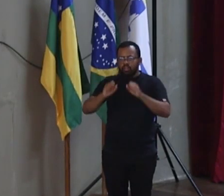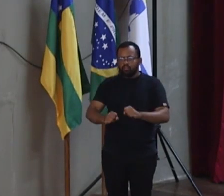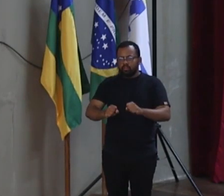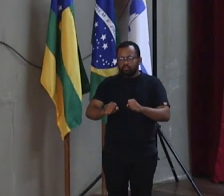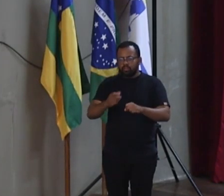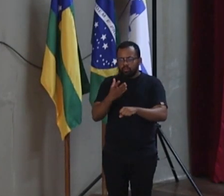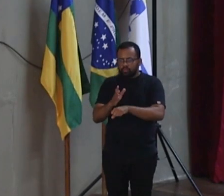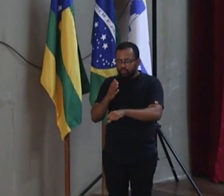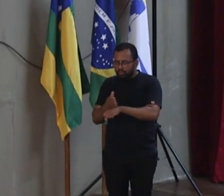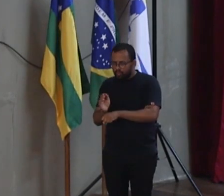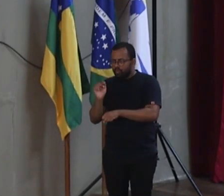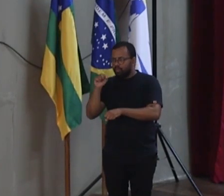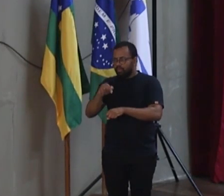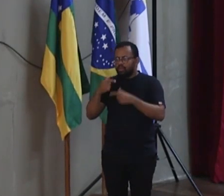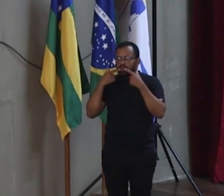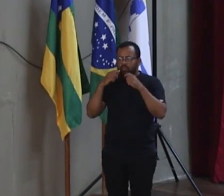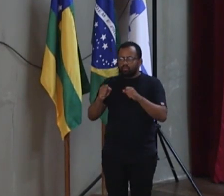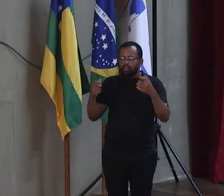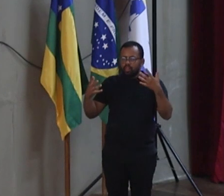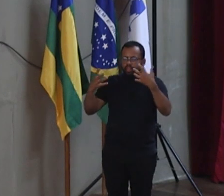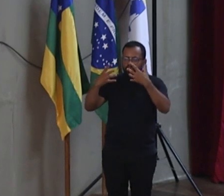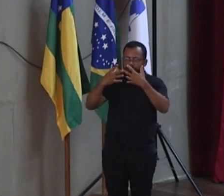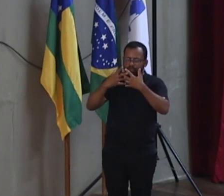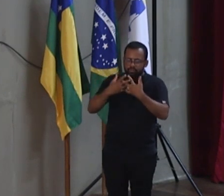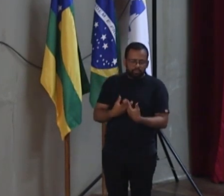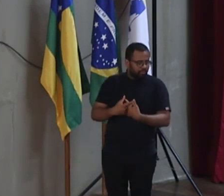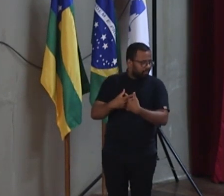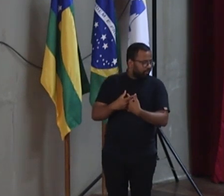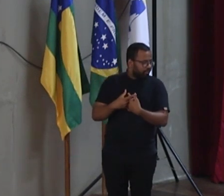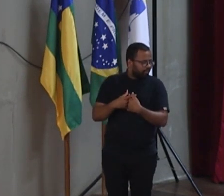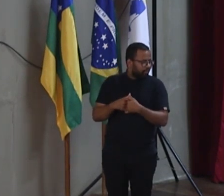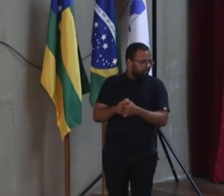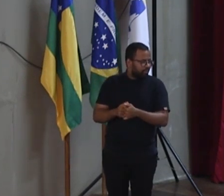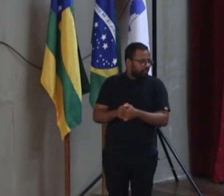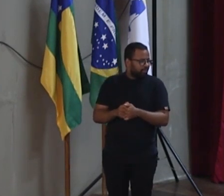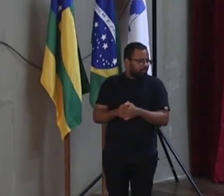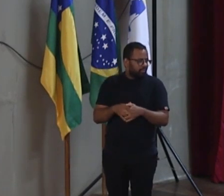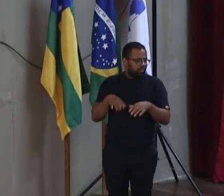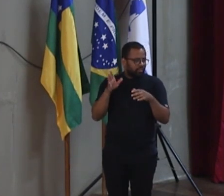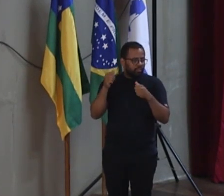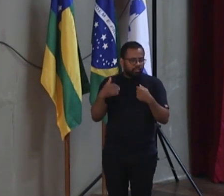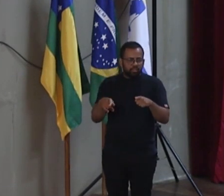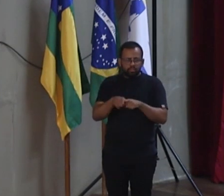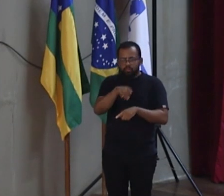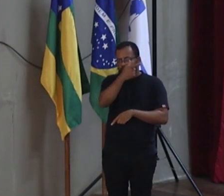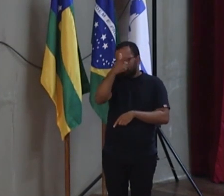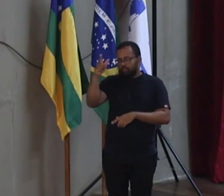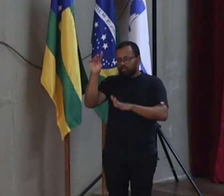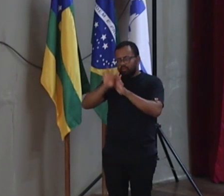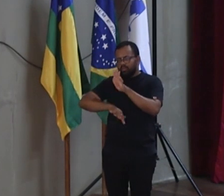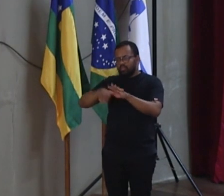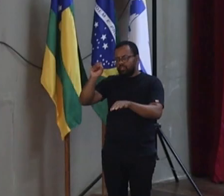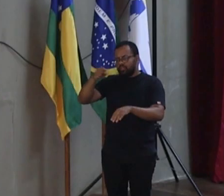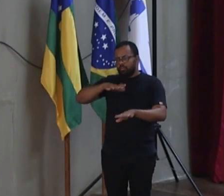da aplicação da linguística à linguística transdisciplinar. E ali, então, que há outros textos, evidentemente,